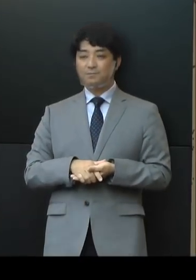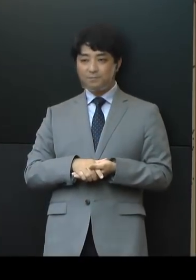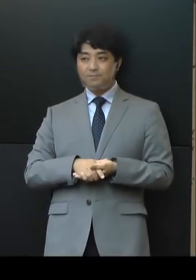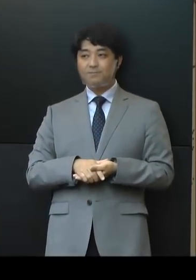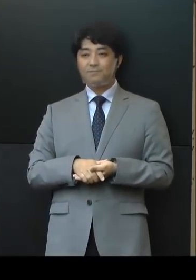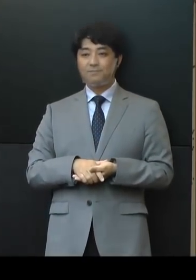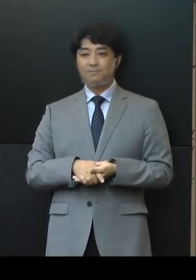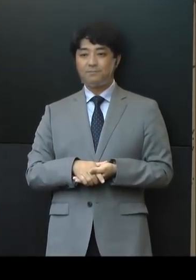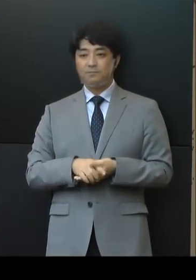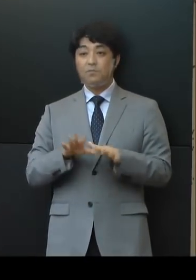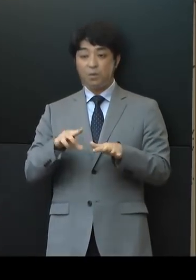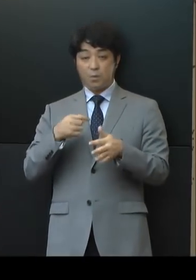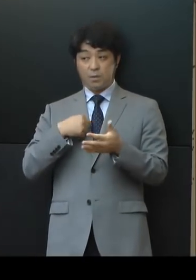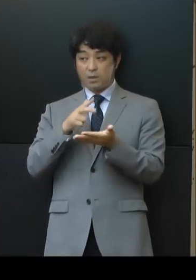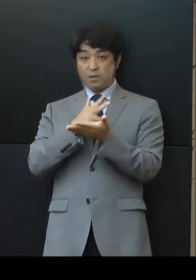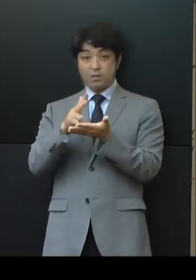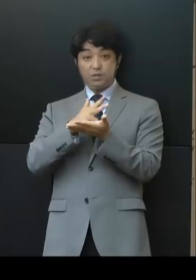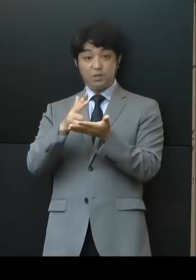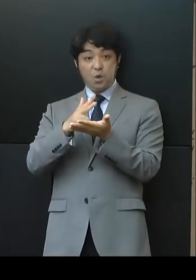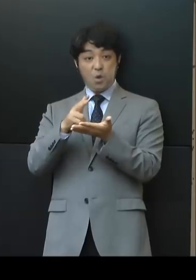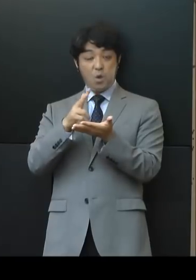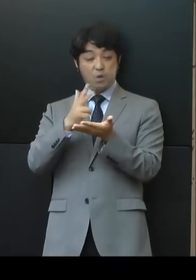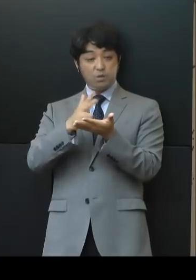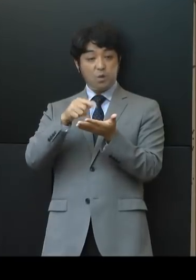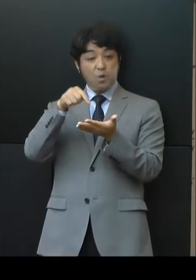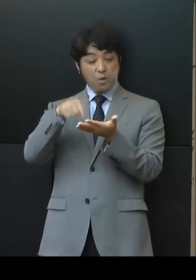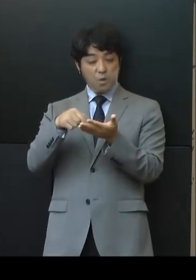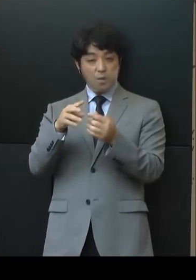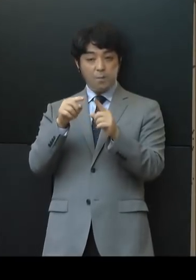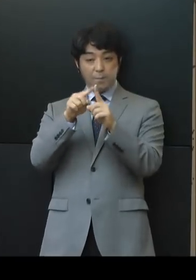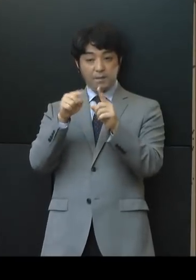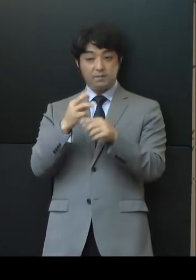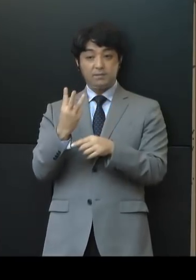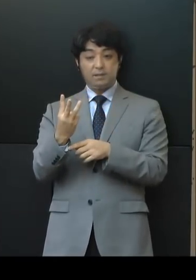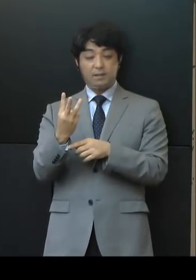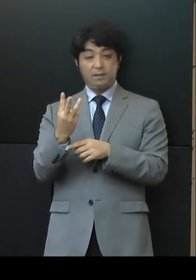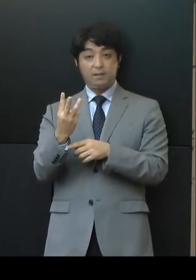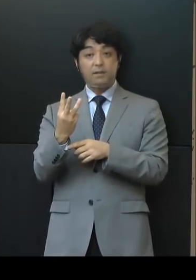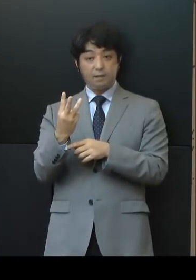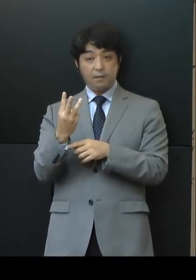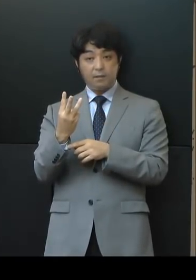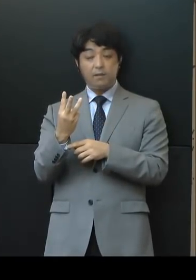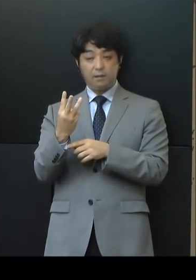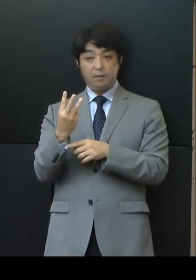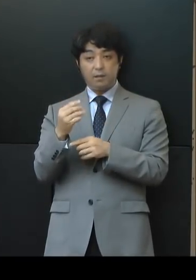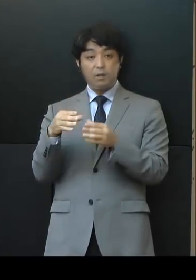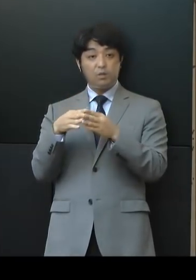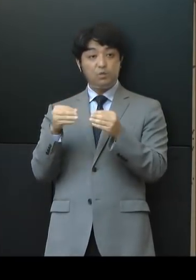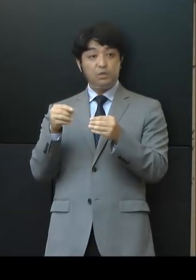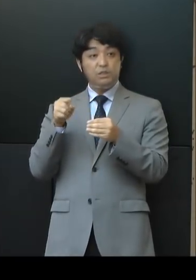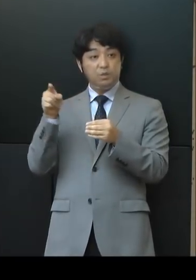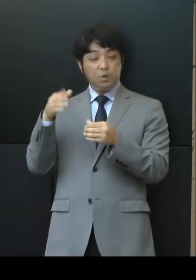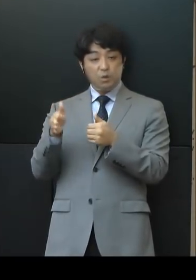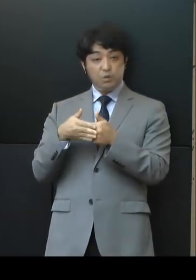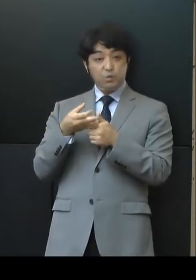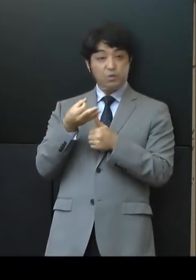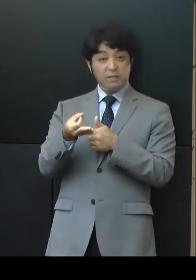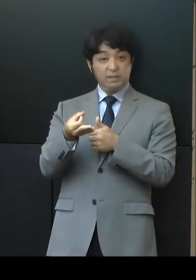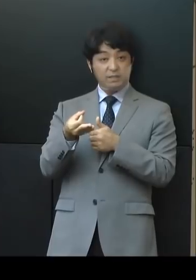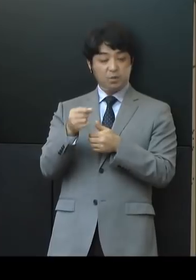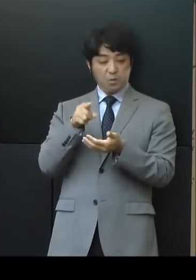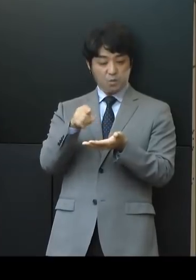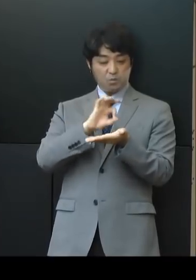を 実際 に後押しになったのかどうかというのと、あと今後 その 経済の助成とかというのはどのような形で考えているのか。はい、私は資料の4の3の方でですね、書かせていただいておりますけども、国の持続化給付金等に活用というところ